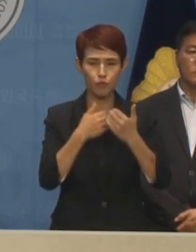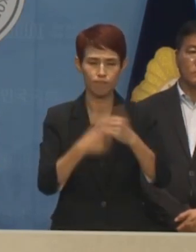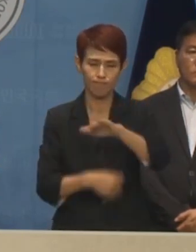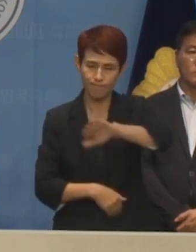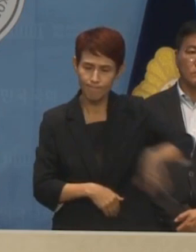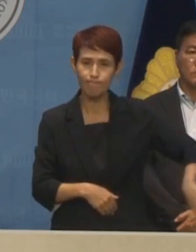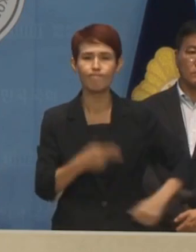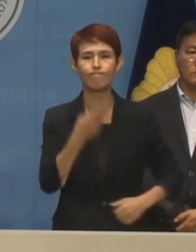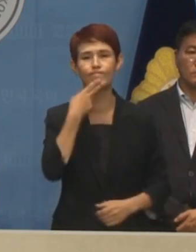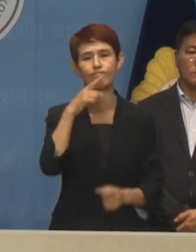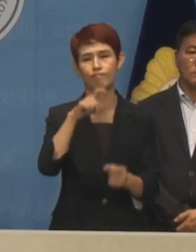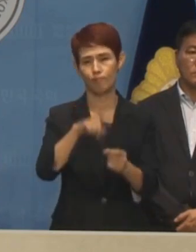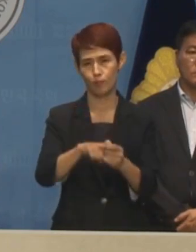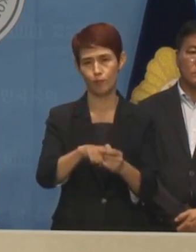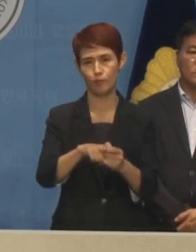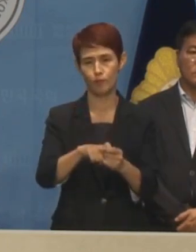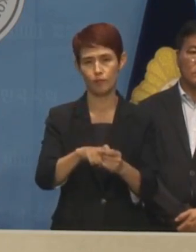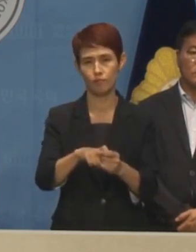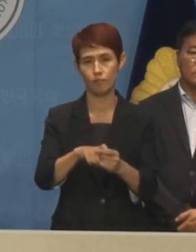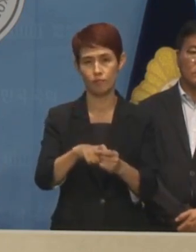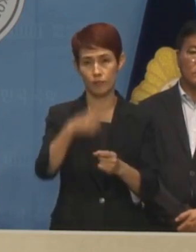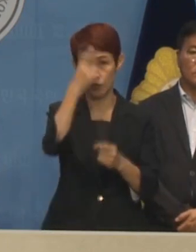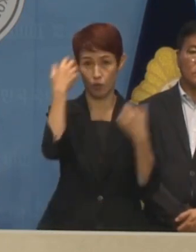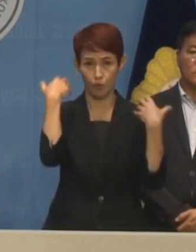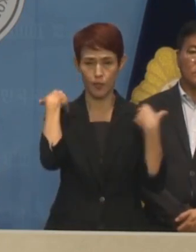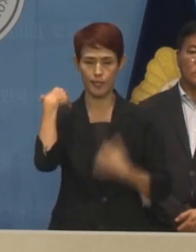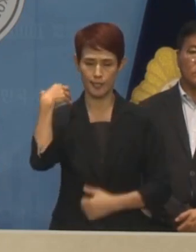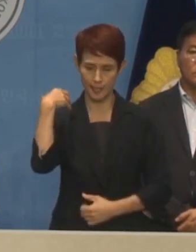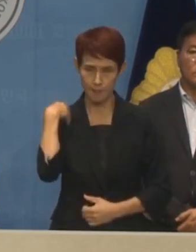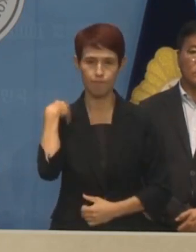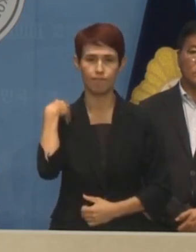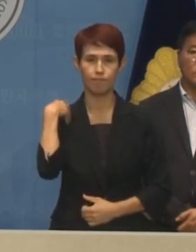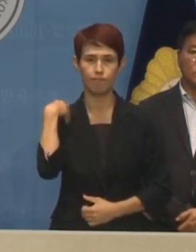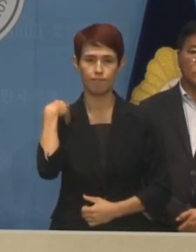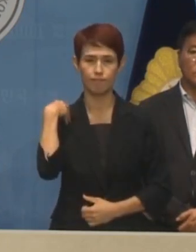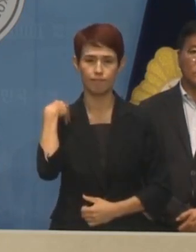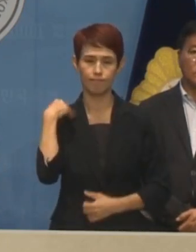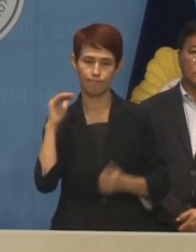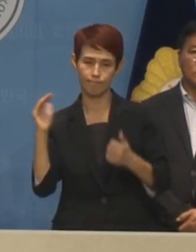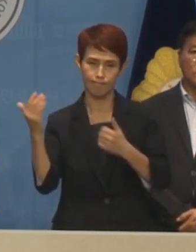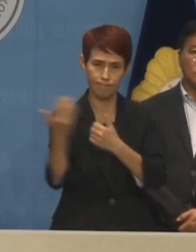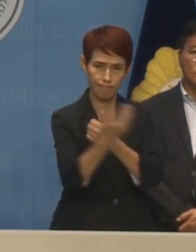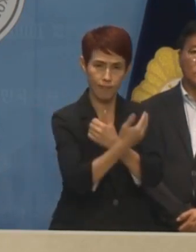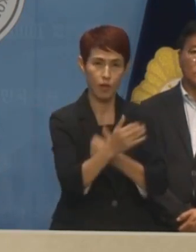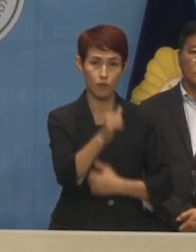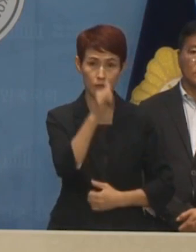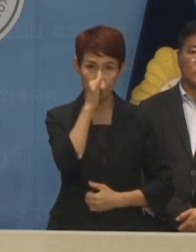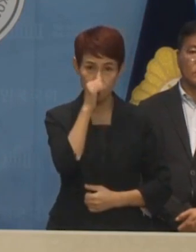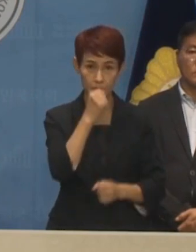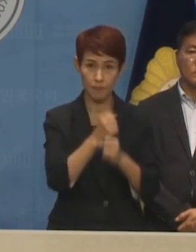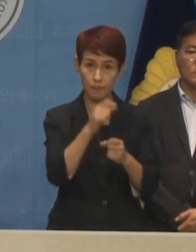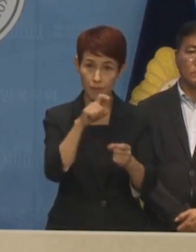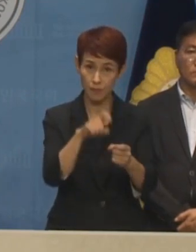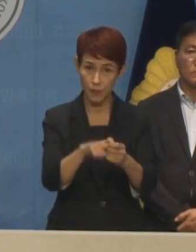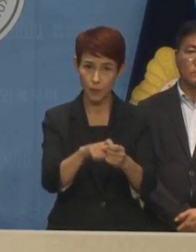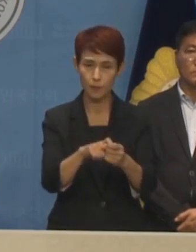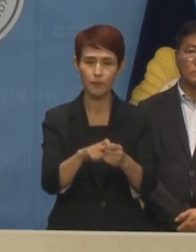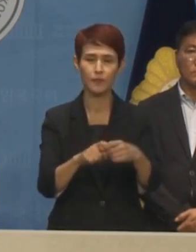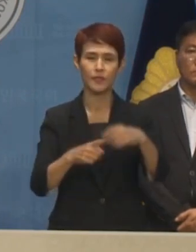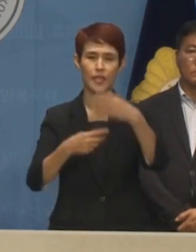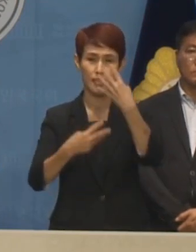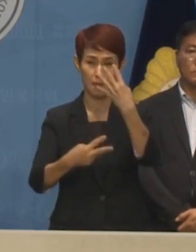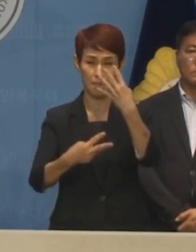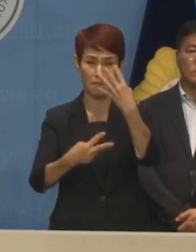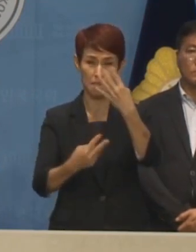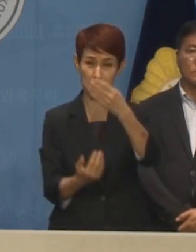소외되지 않도록 국가가 끝까지 책임지고 포용할 수 있도록 제주